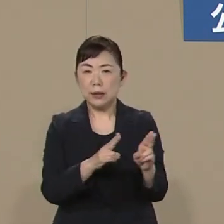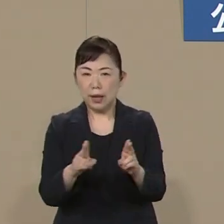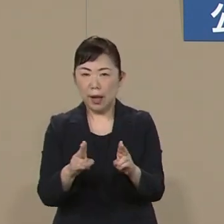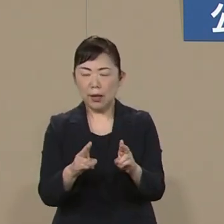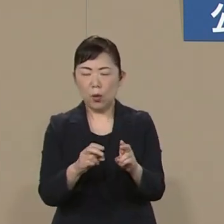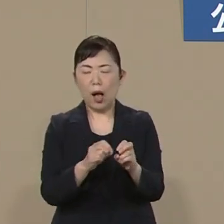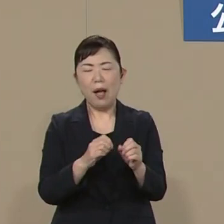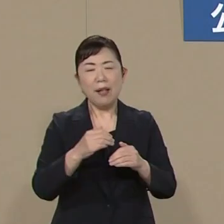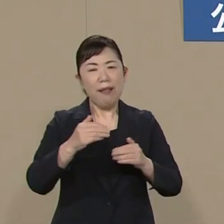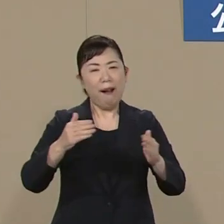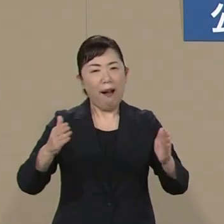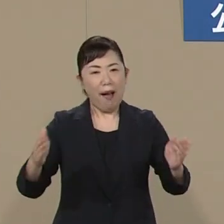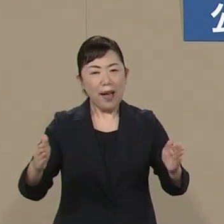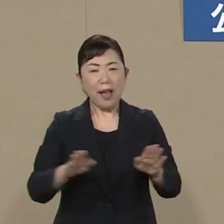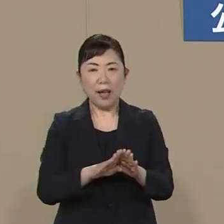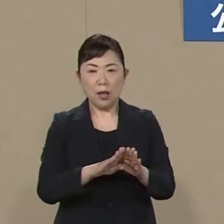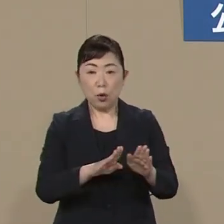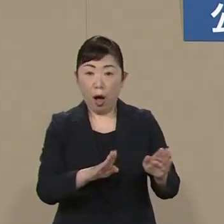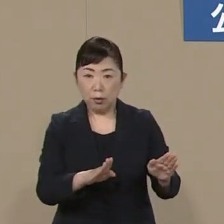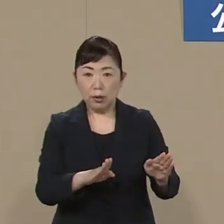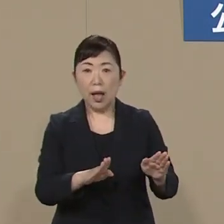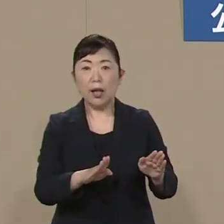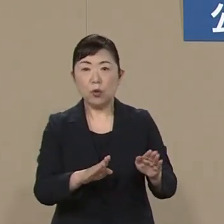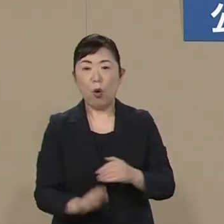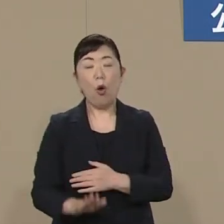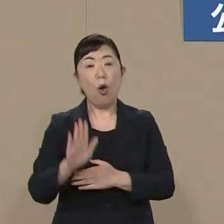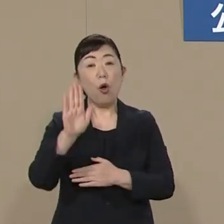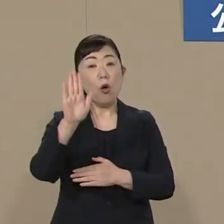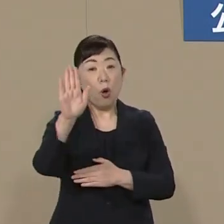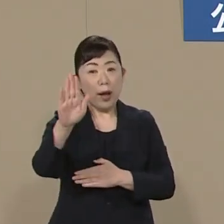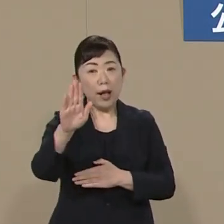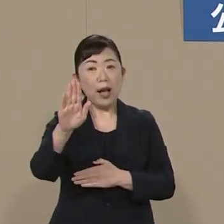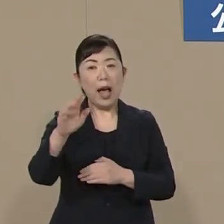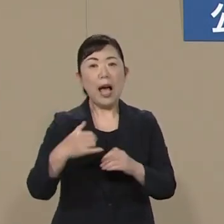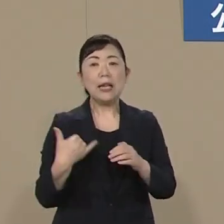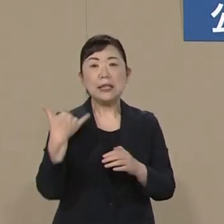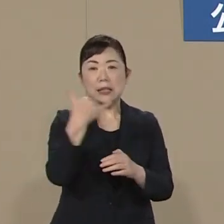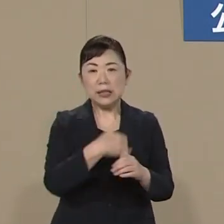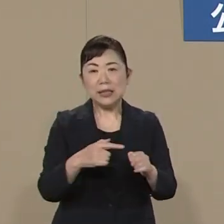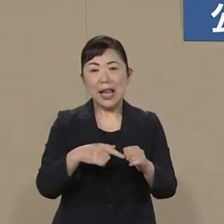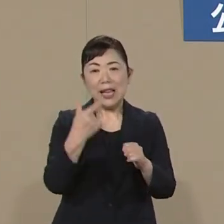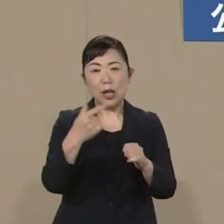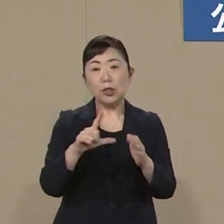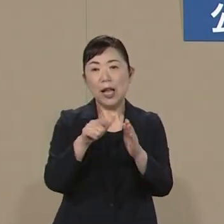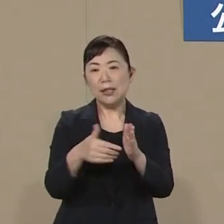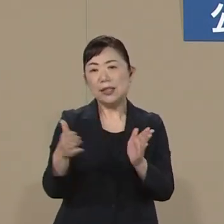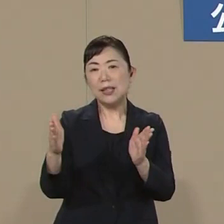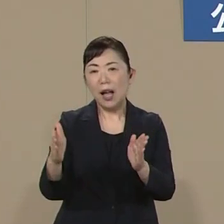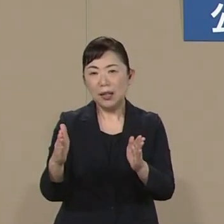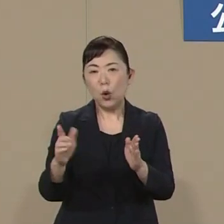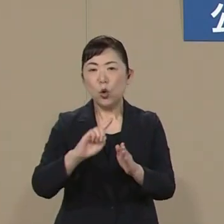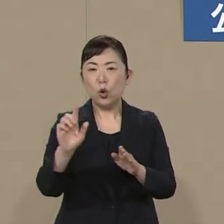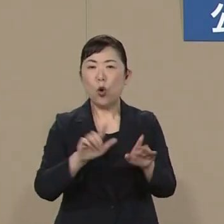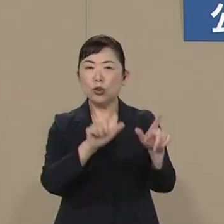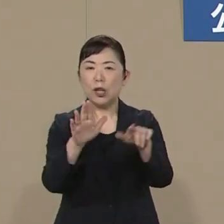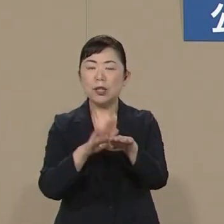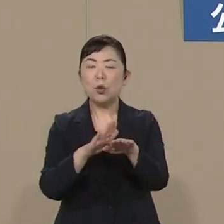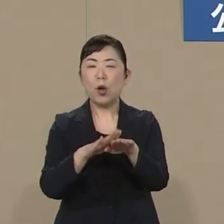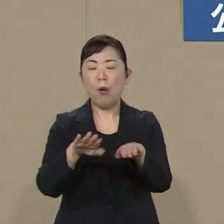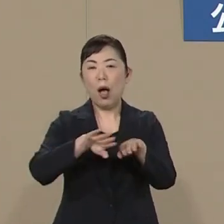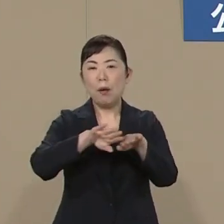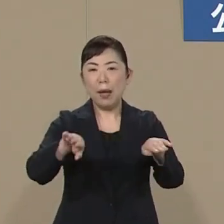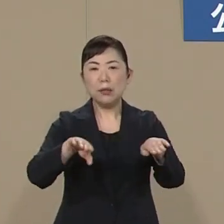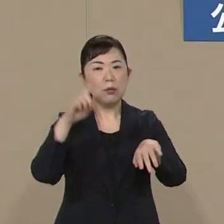長く安定していることと人生100年時代をどう暮らすかは全く次元の違う